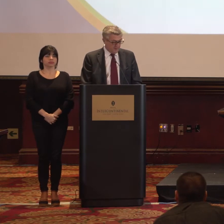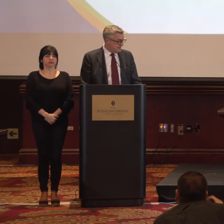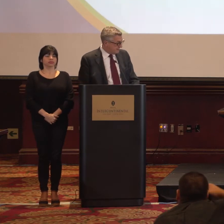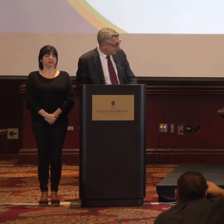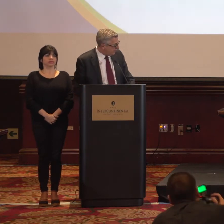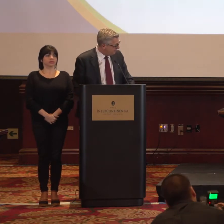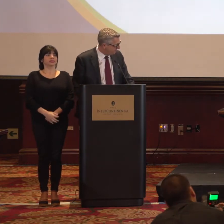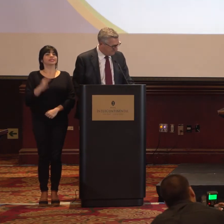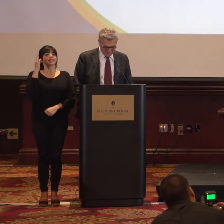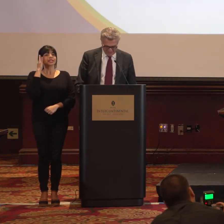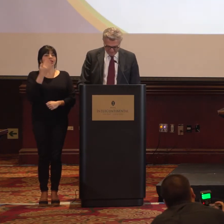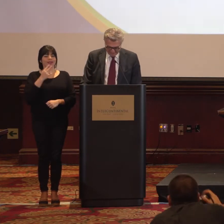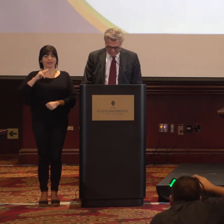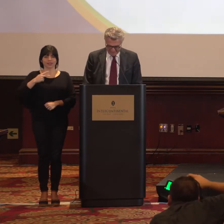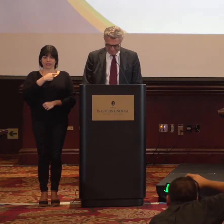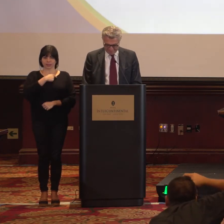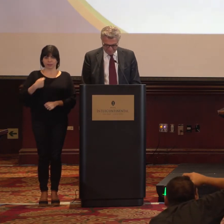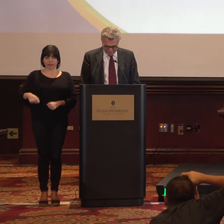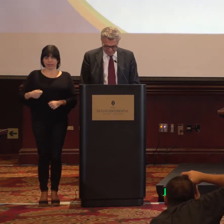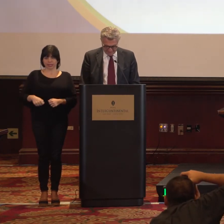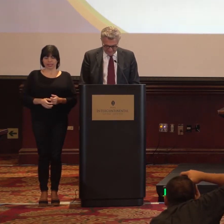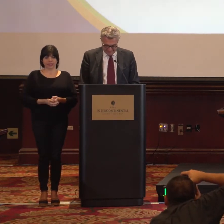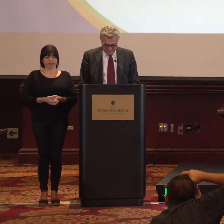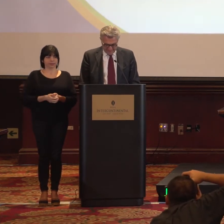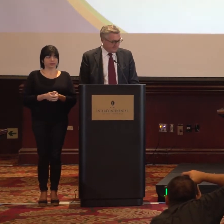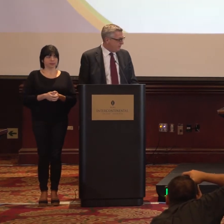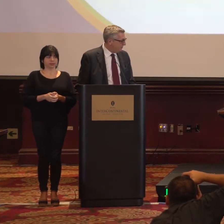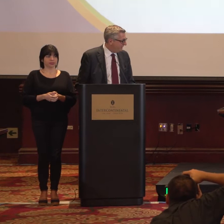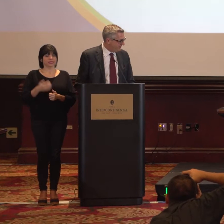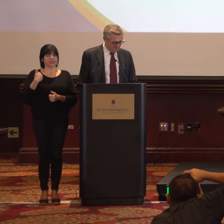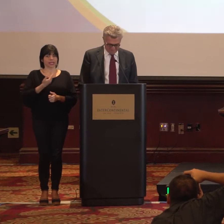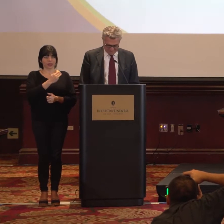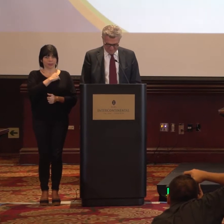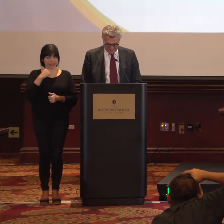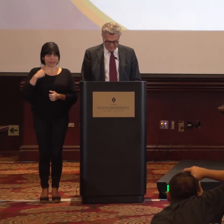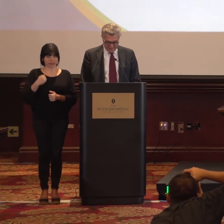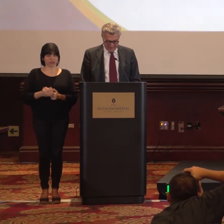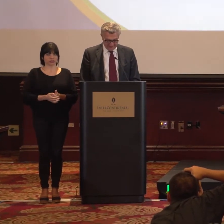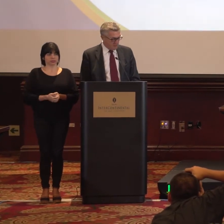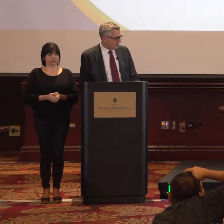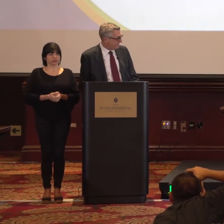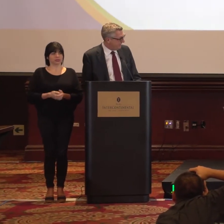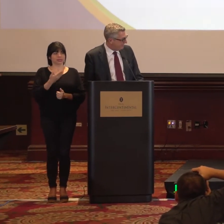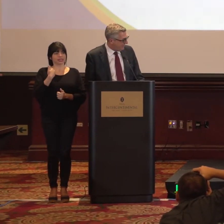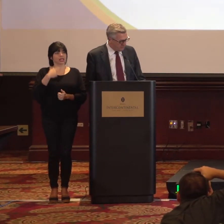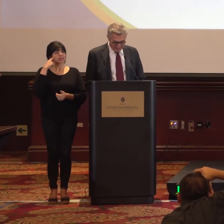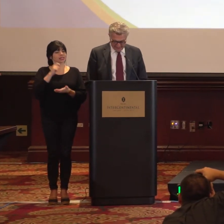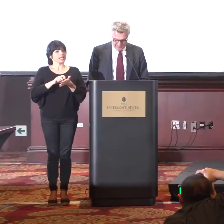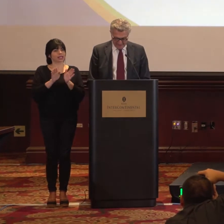refugiados señora vicepresidenta señor ministro señor